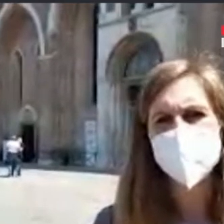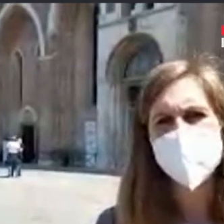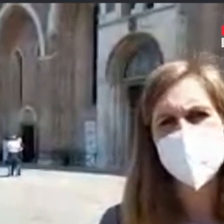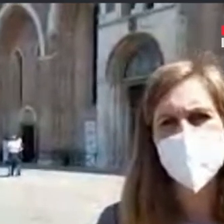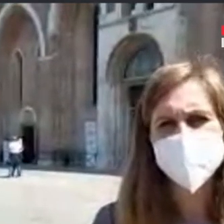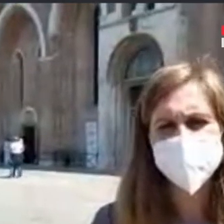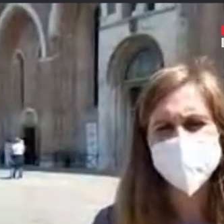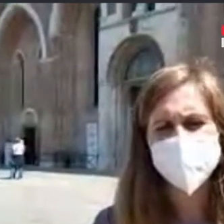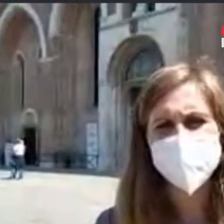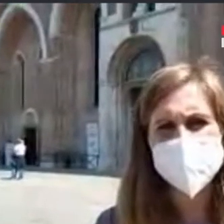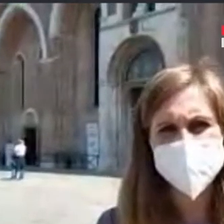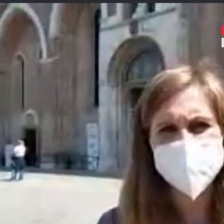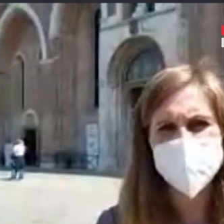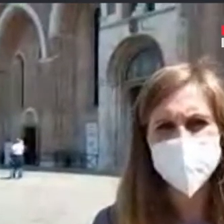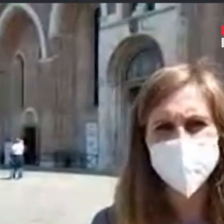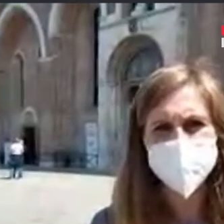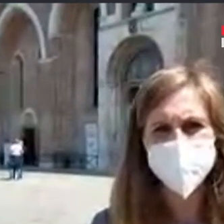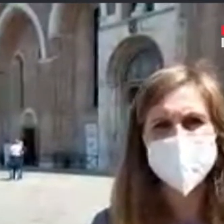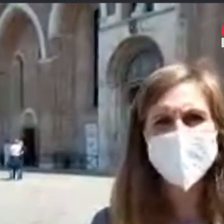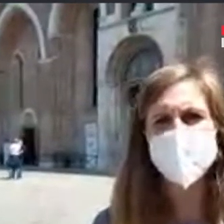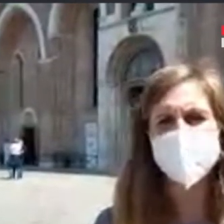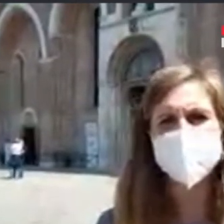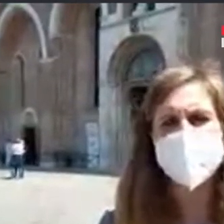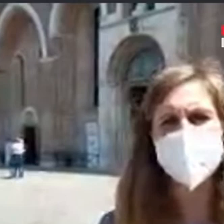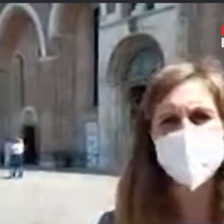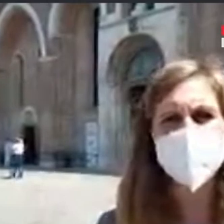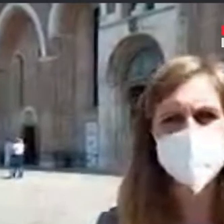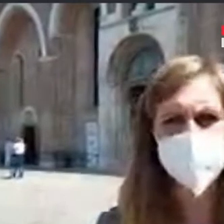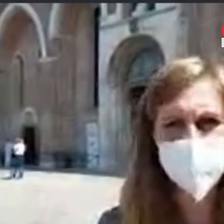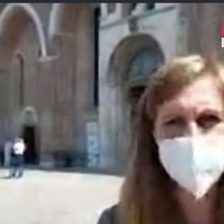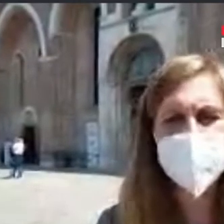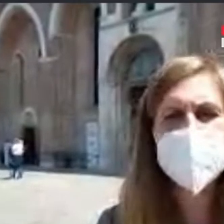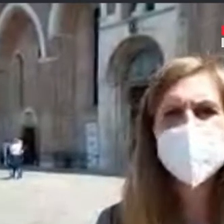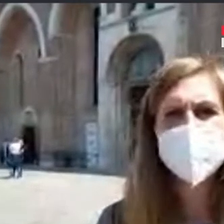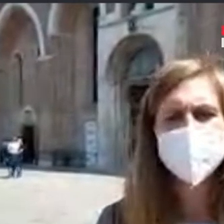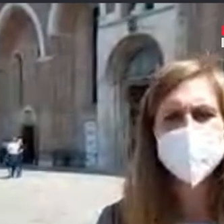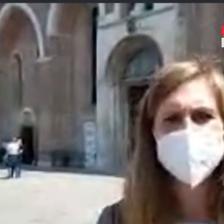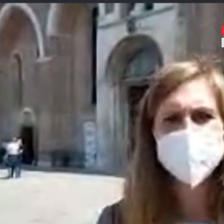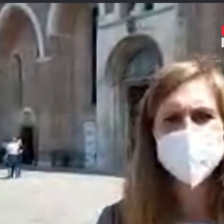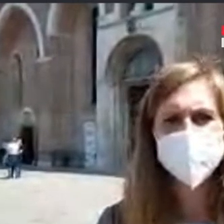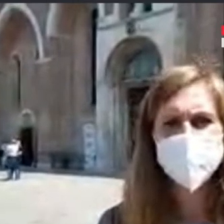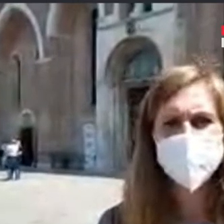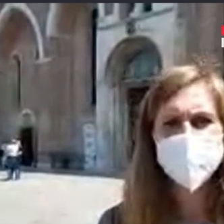l'annuncio di due nuovi sedi vaccinali per la provincia che partiranno da giugno.